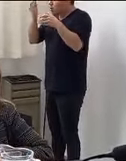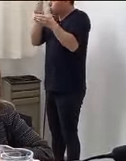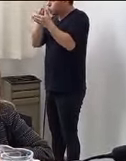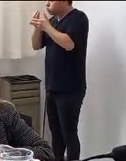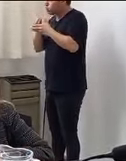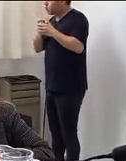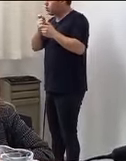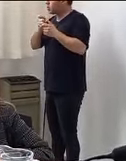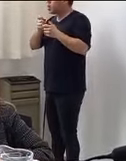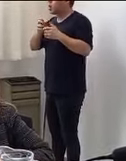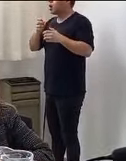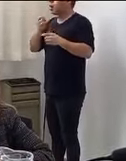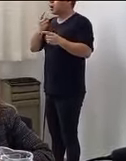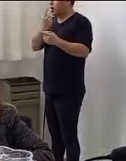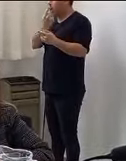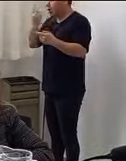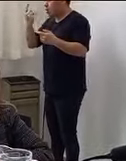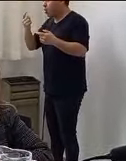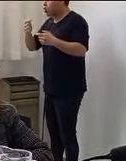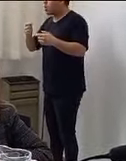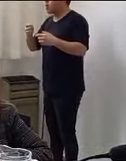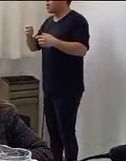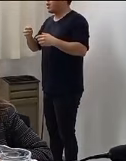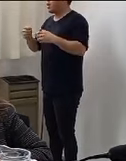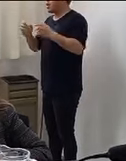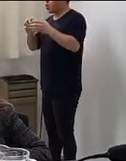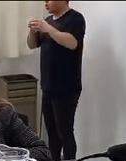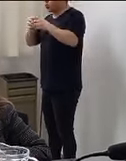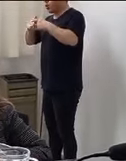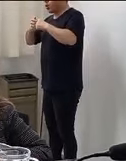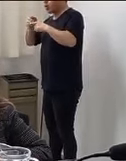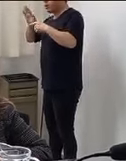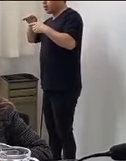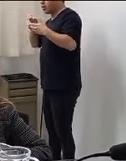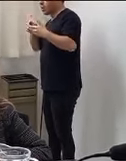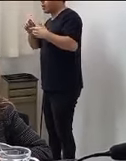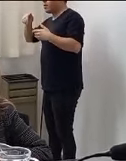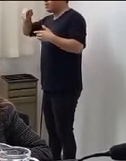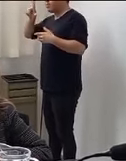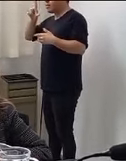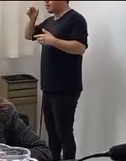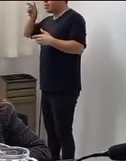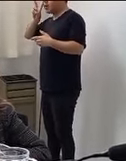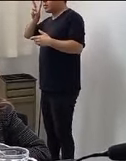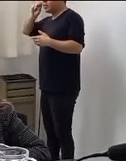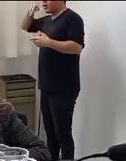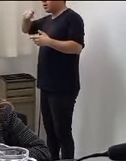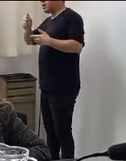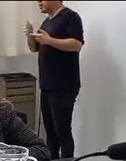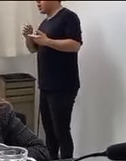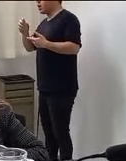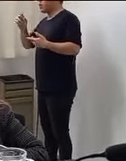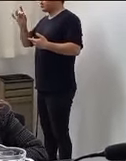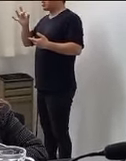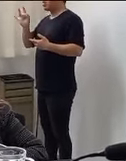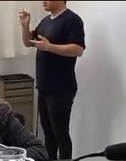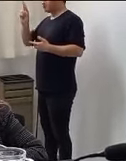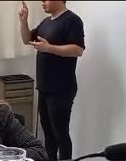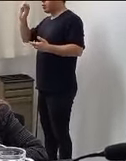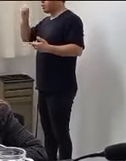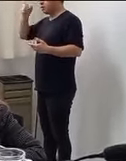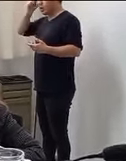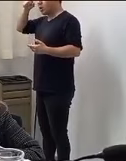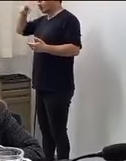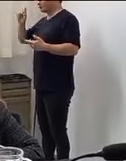por cada uno de los integrantes de la minoría, que sería Viviana Casado, el concejal Toroschenko, el